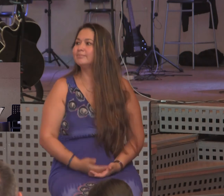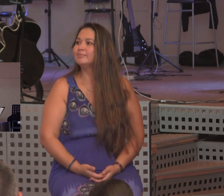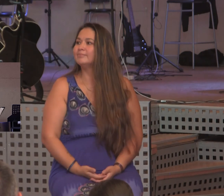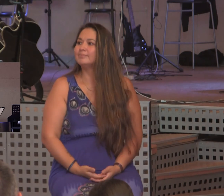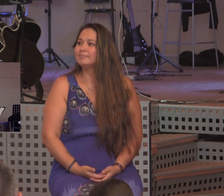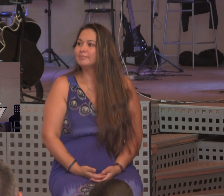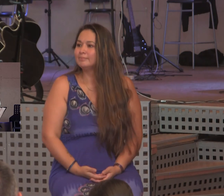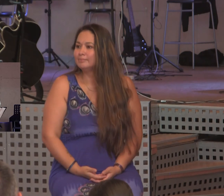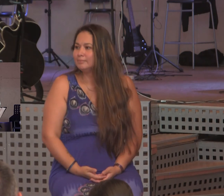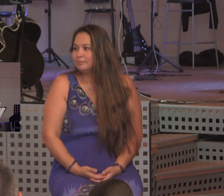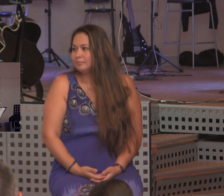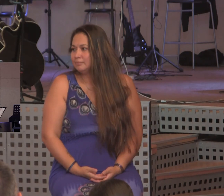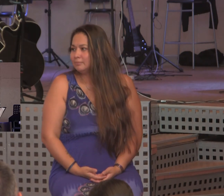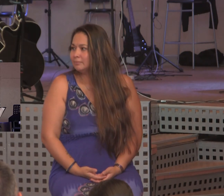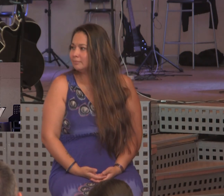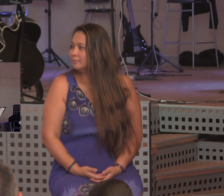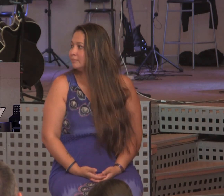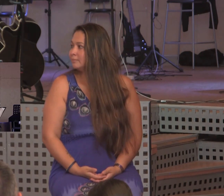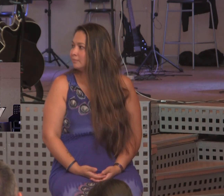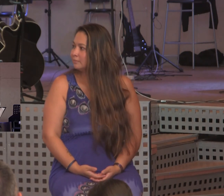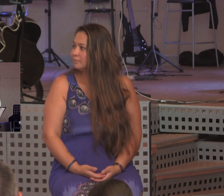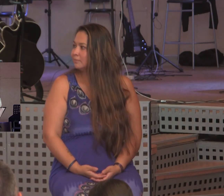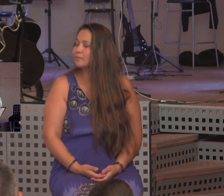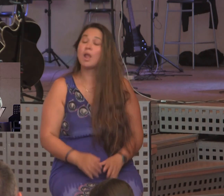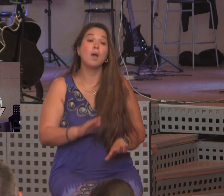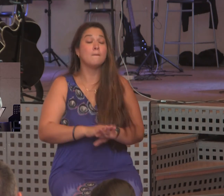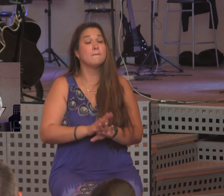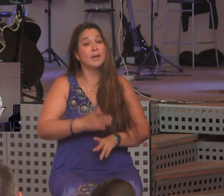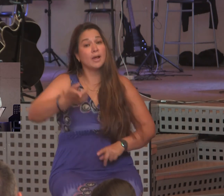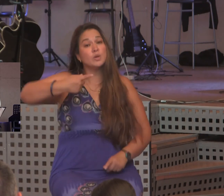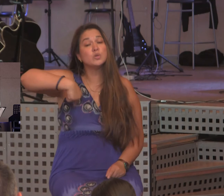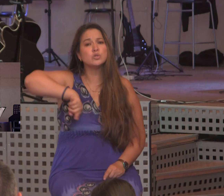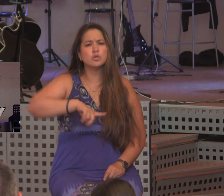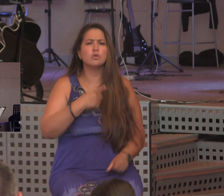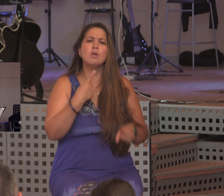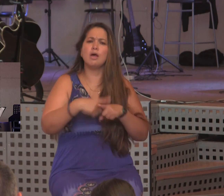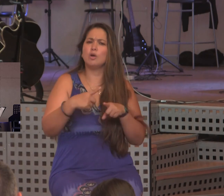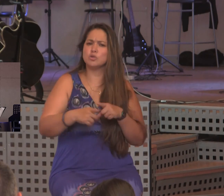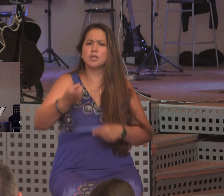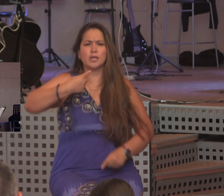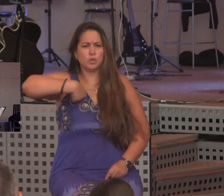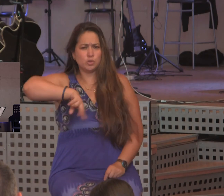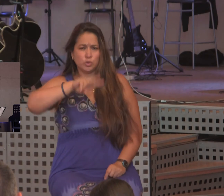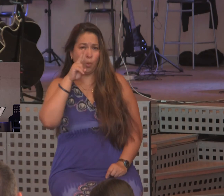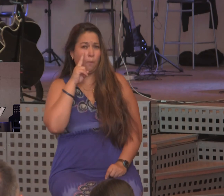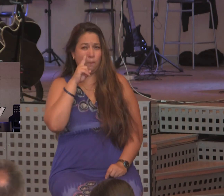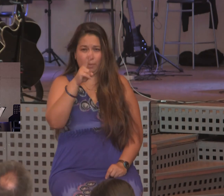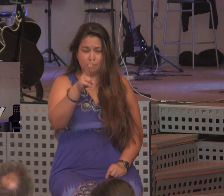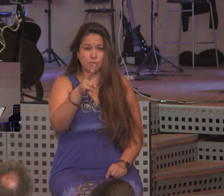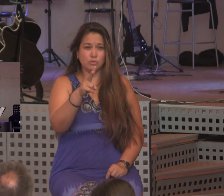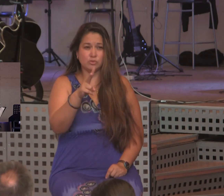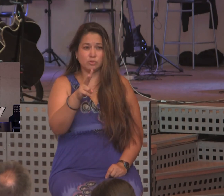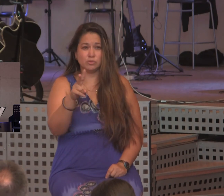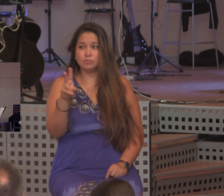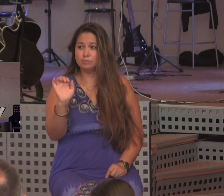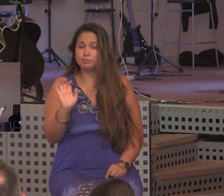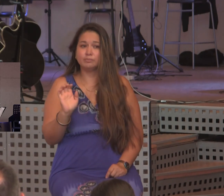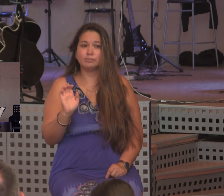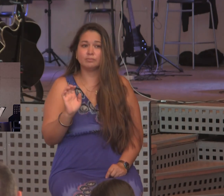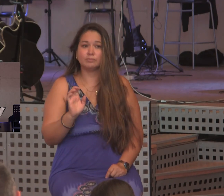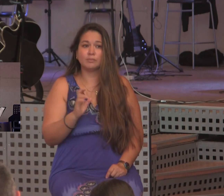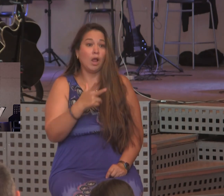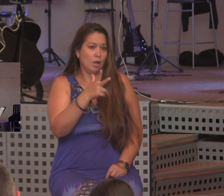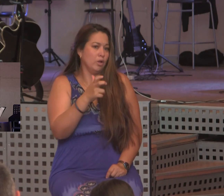Pero cuando nosotros, todo lo que estamos viendo son nuestros derechos, probablemente vamos